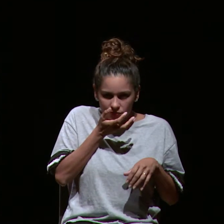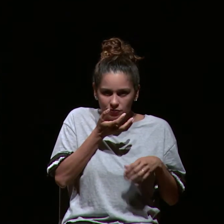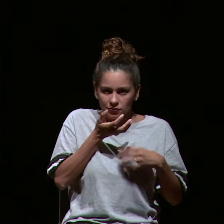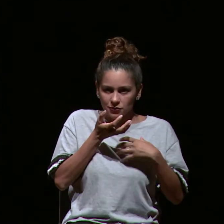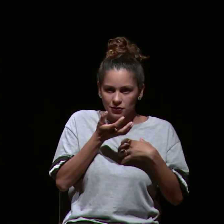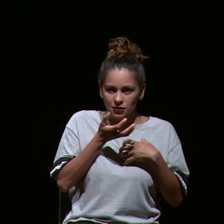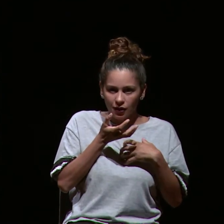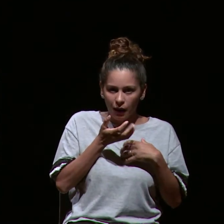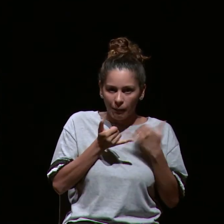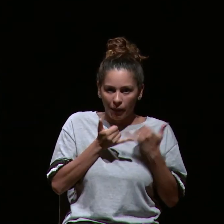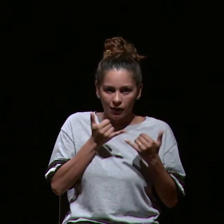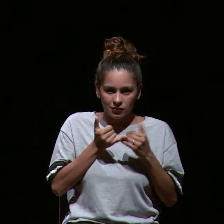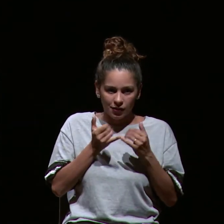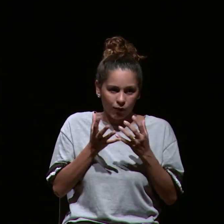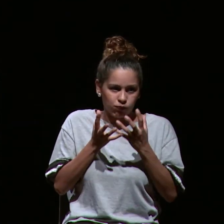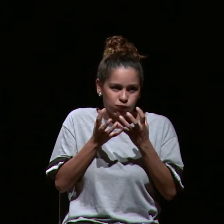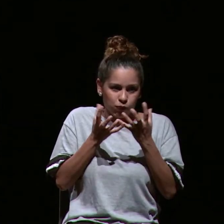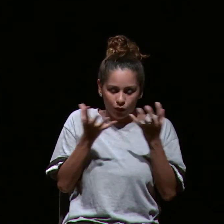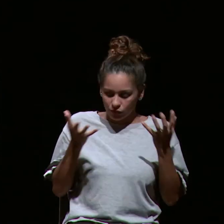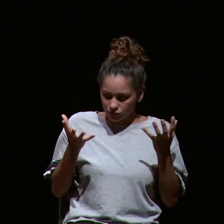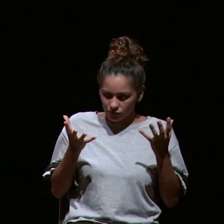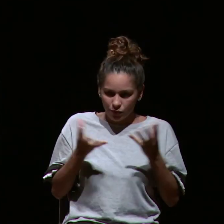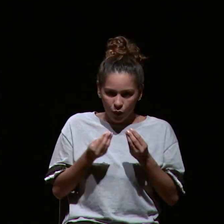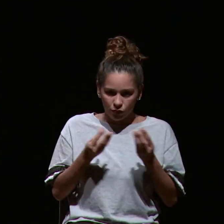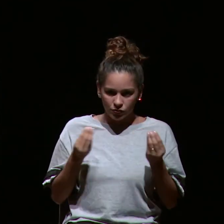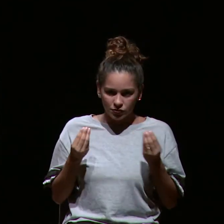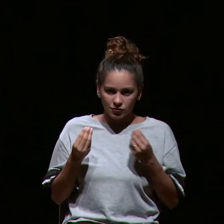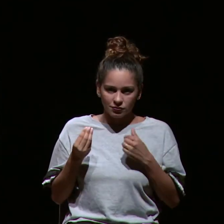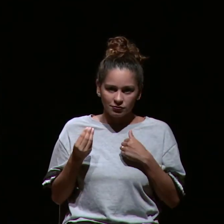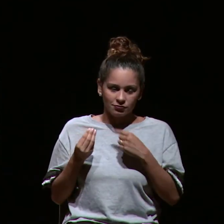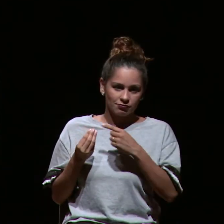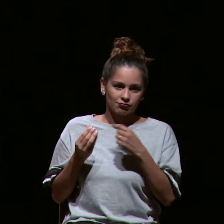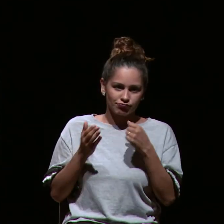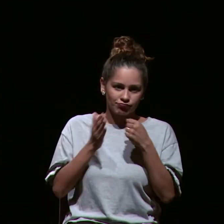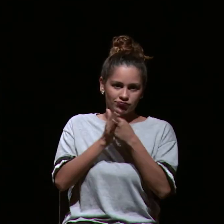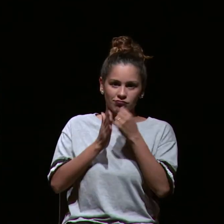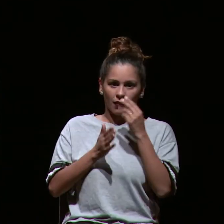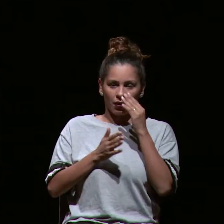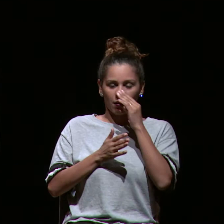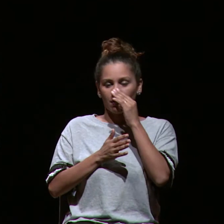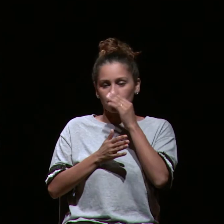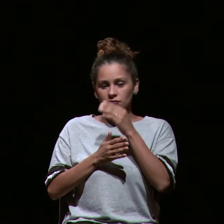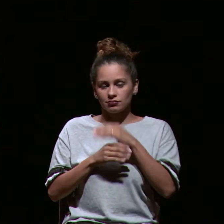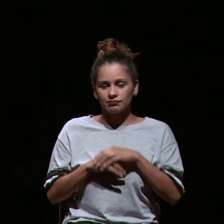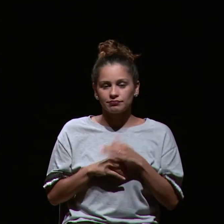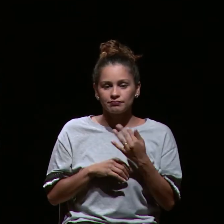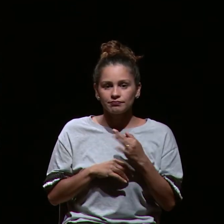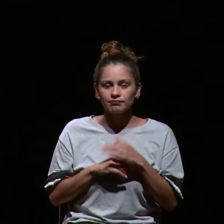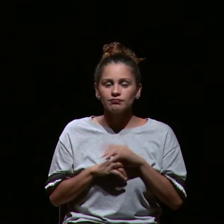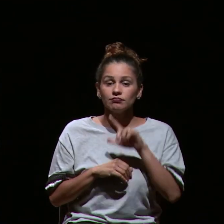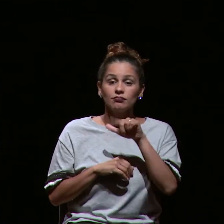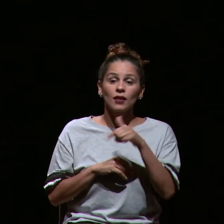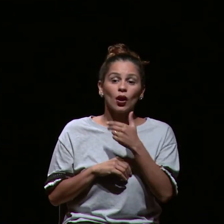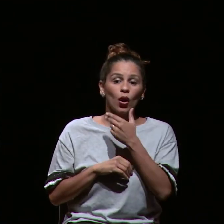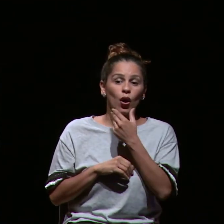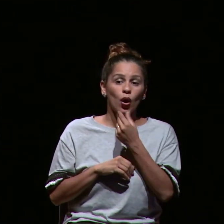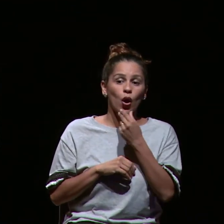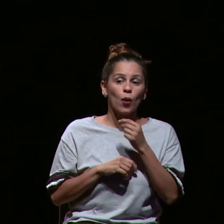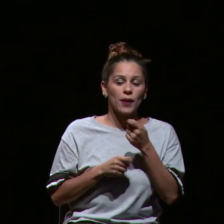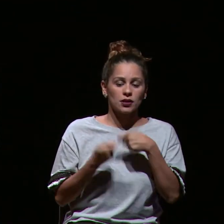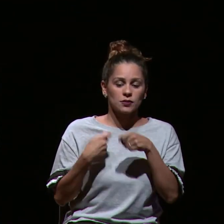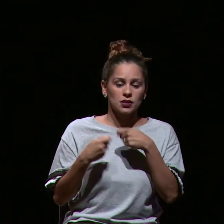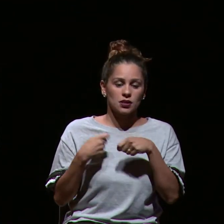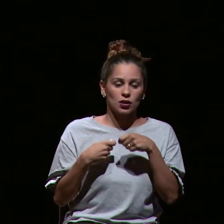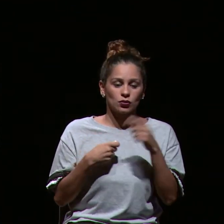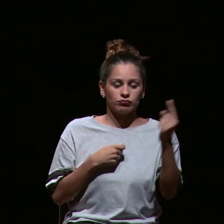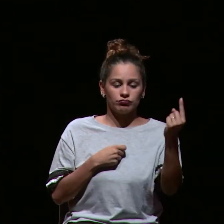um atrevimento. Quebraram meu nariz. Logo veio o administrador, Dom Lucas Rodrigues, imigrante de São